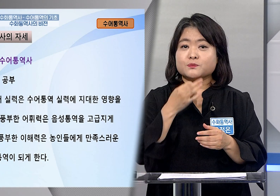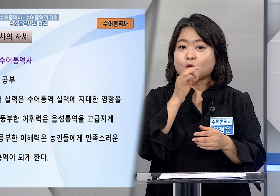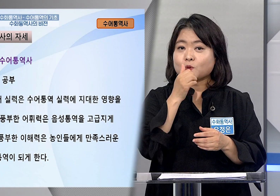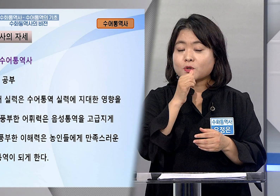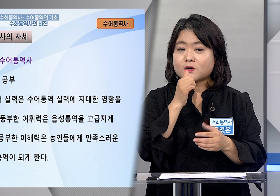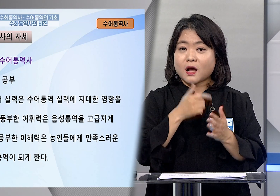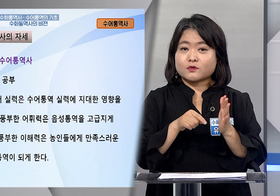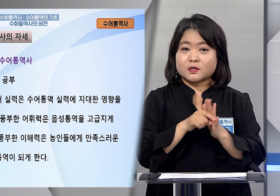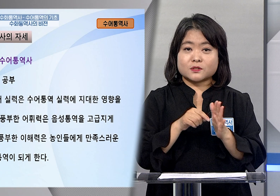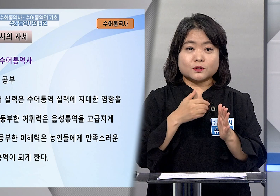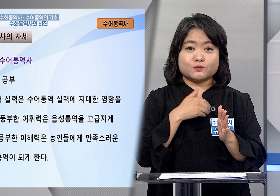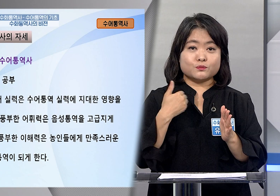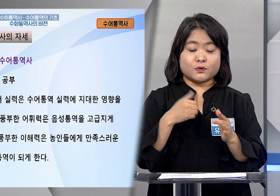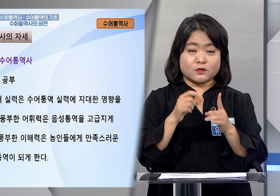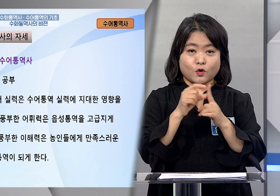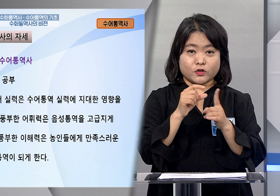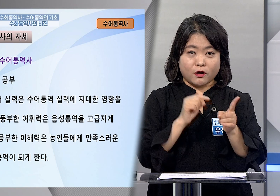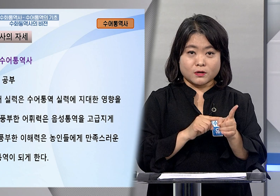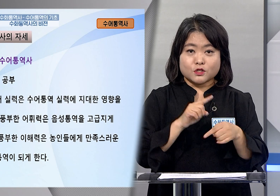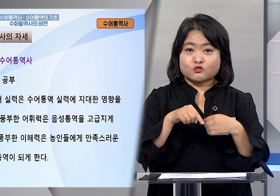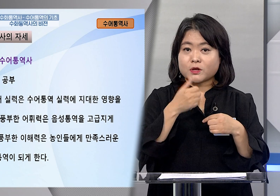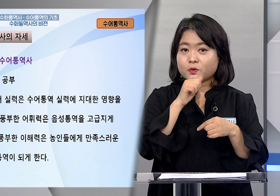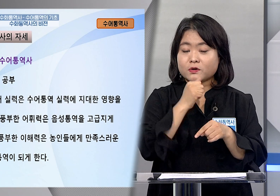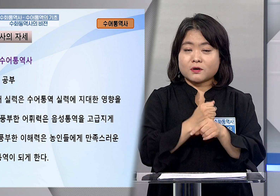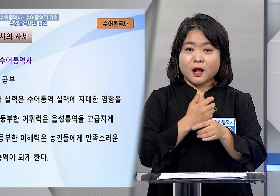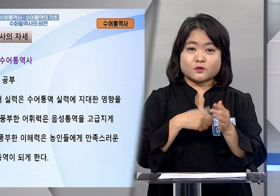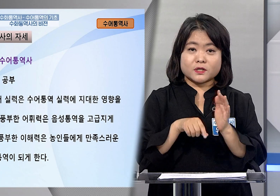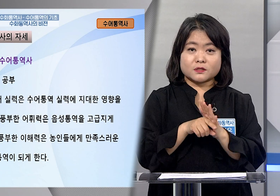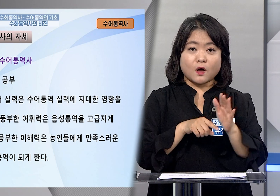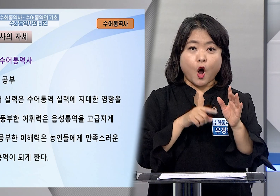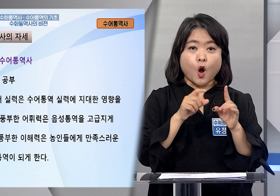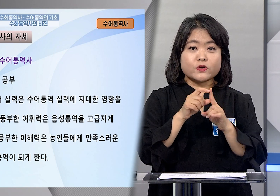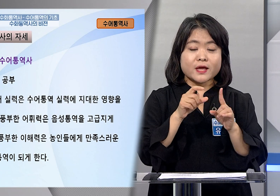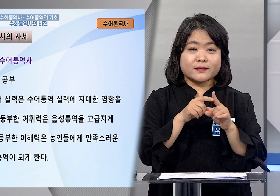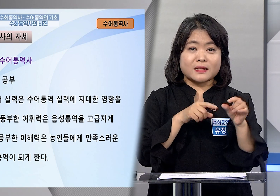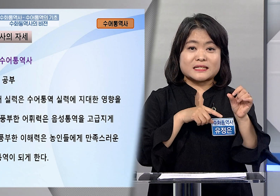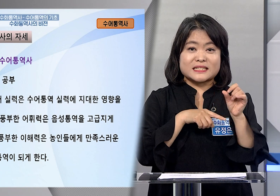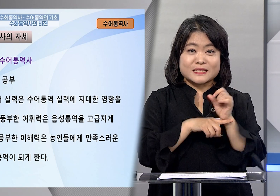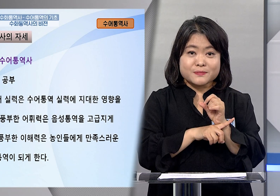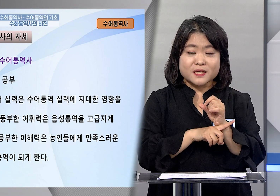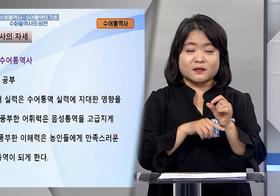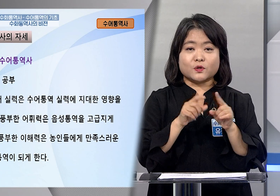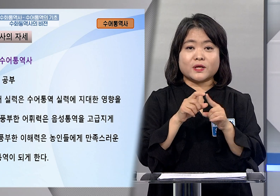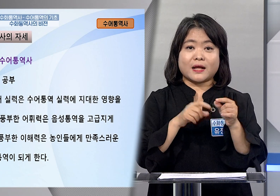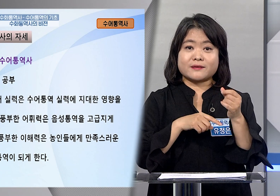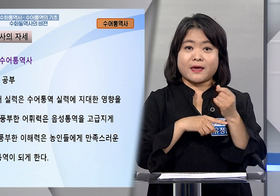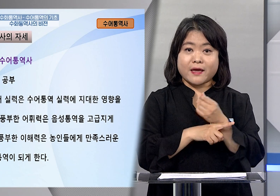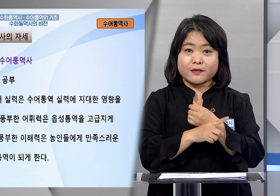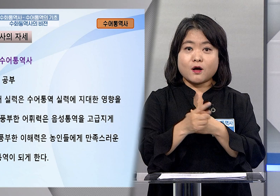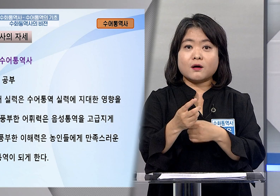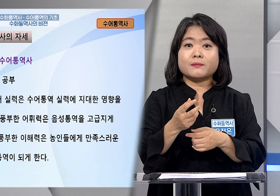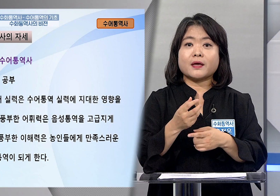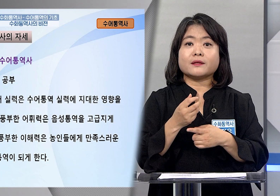음성 통역을 하기 위해서는 풍부한 어휘력, 수화 통역을 하기 위해서는 어휘에 대한 의미, 어휘에 대한 개념에